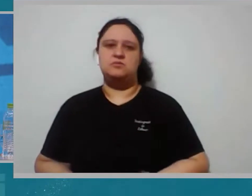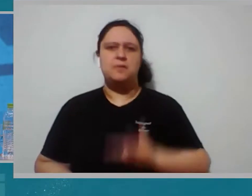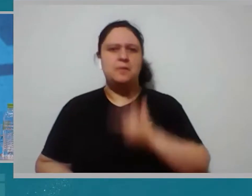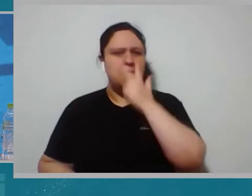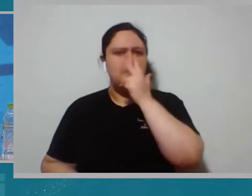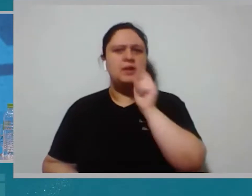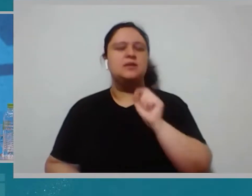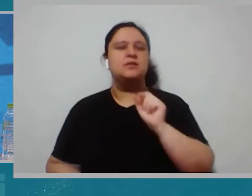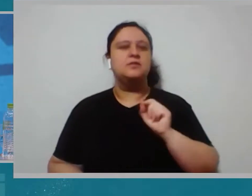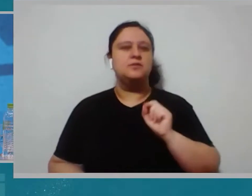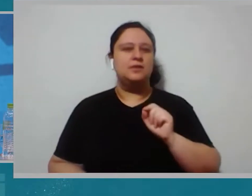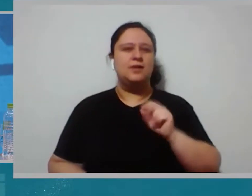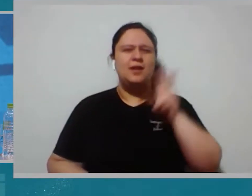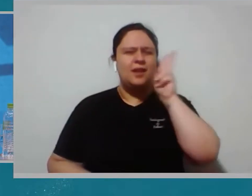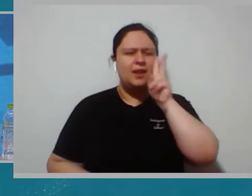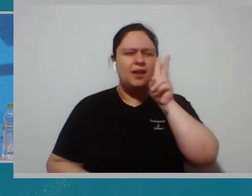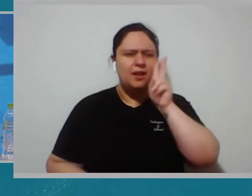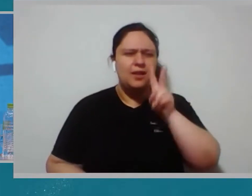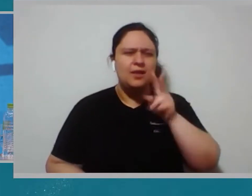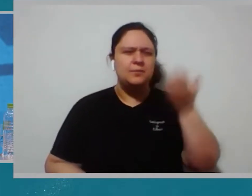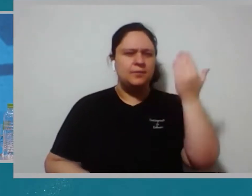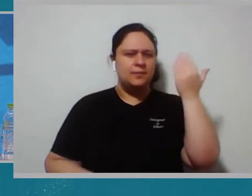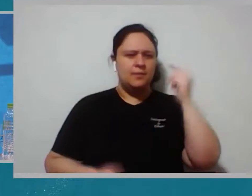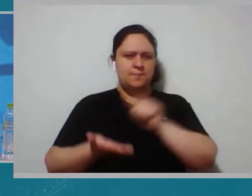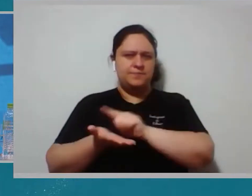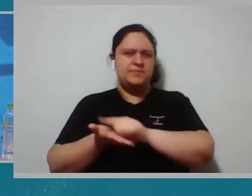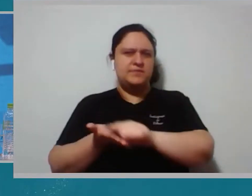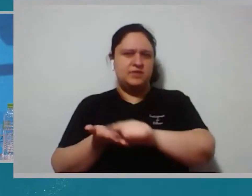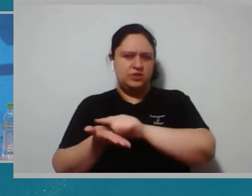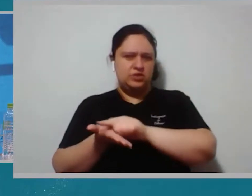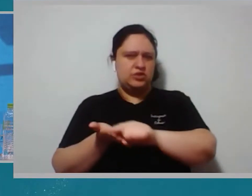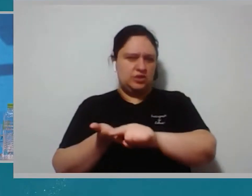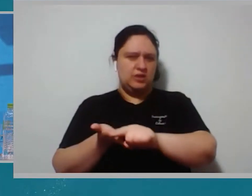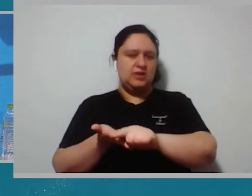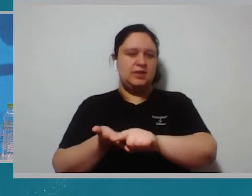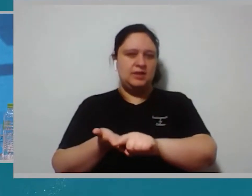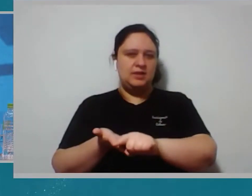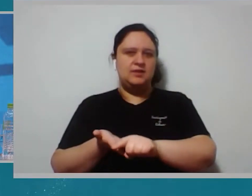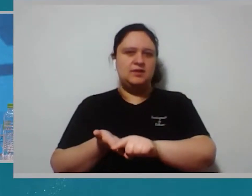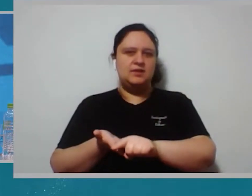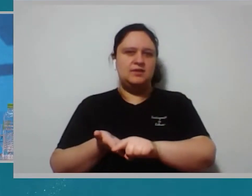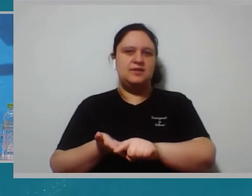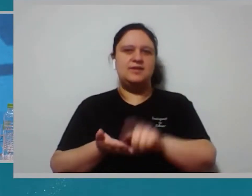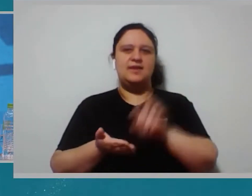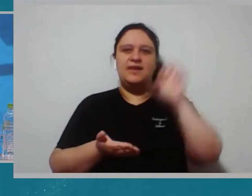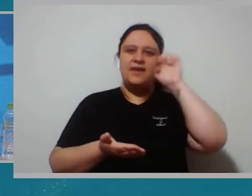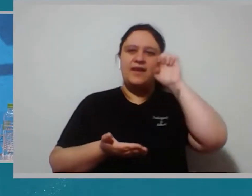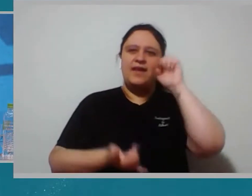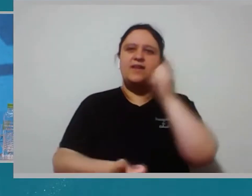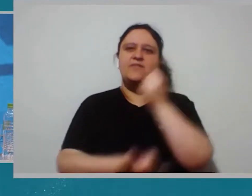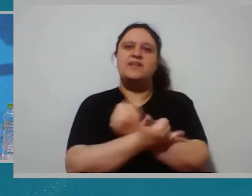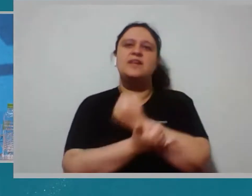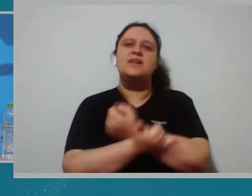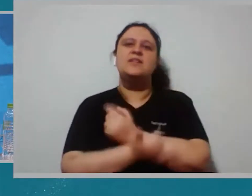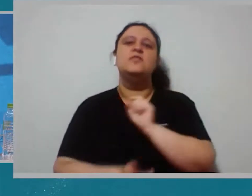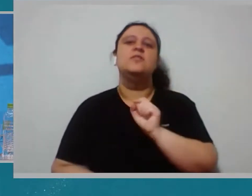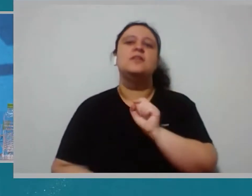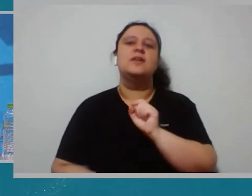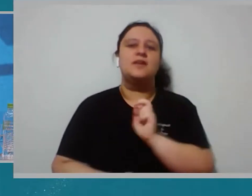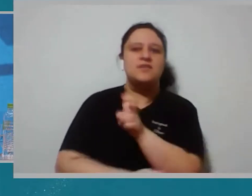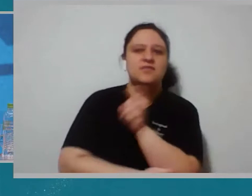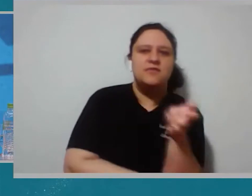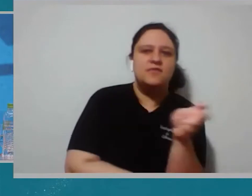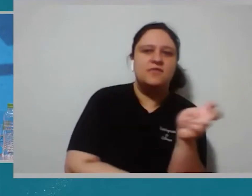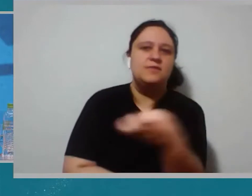em Gênesis, quem foi que enganou a Eva? Aquela serpente, não é? E